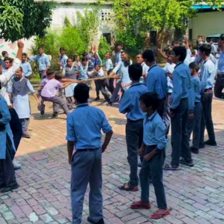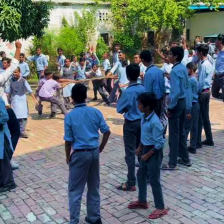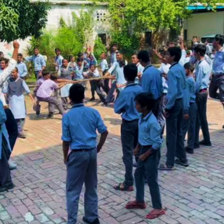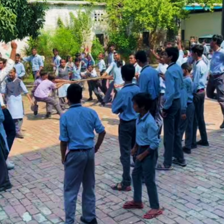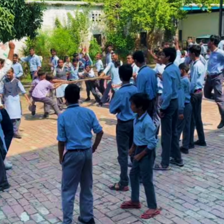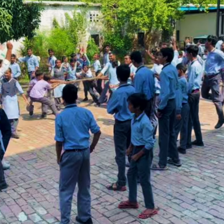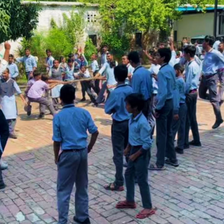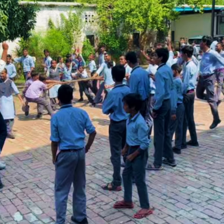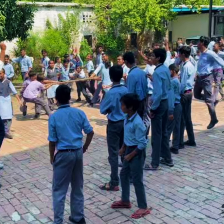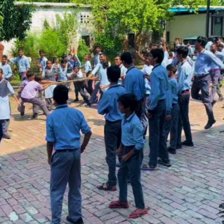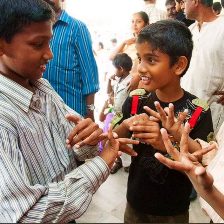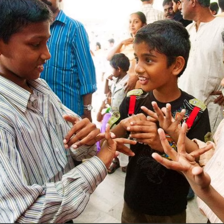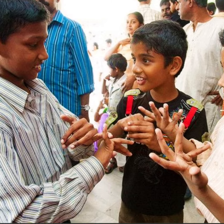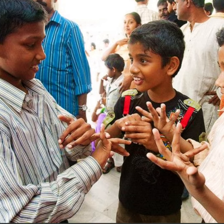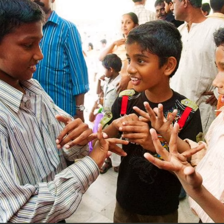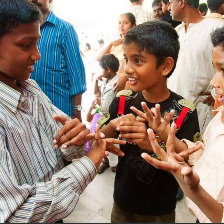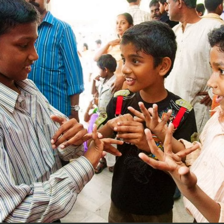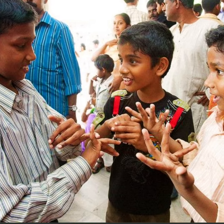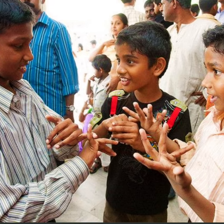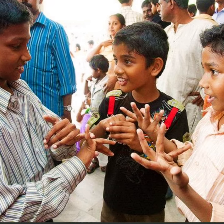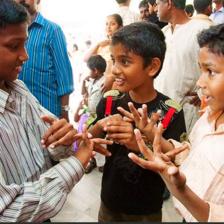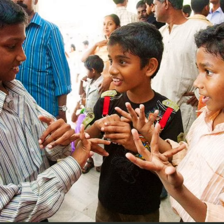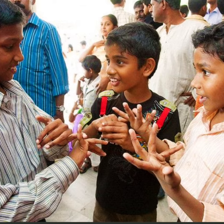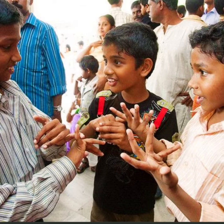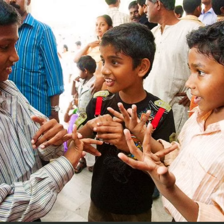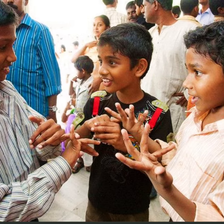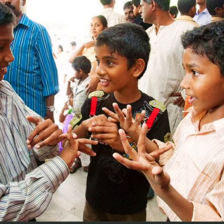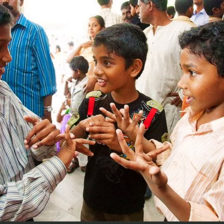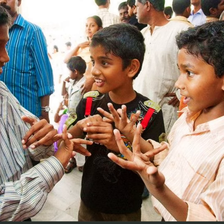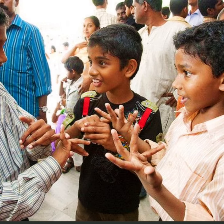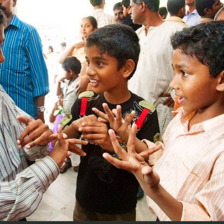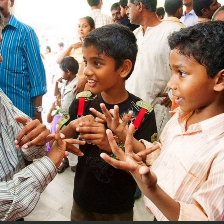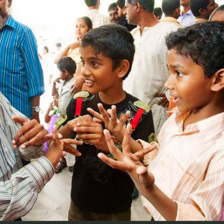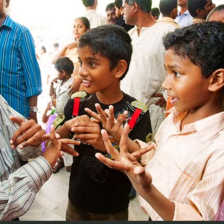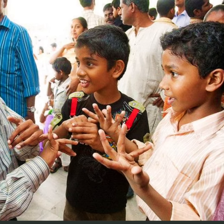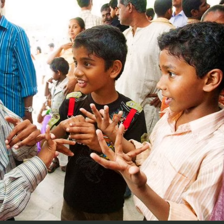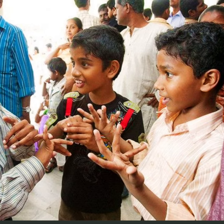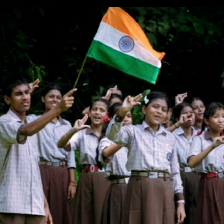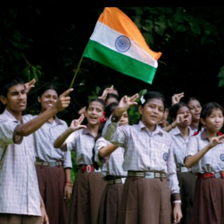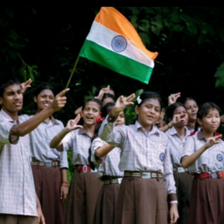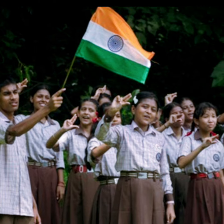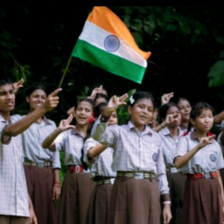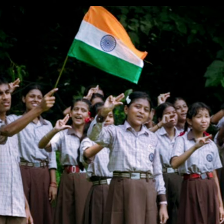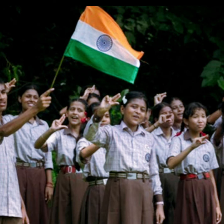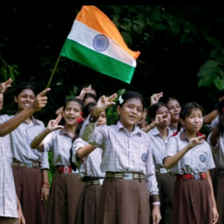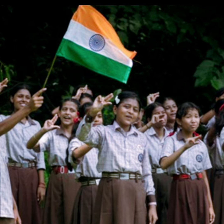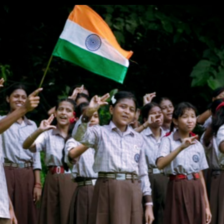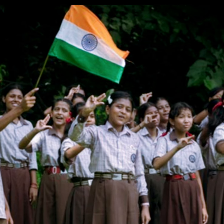স্কুল আছে। সেই স্কুলখনৰ আগেদি মই প্ৰায়ে অহা যোৱা কৰোঁ। স্কুলখনৰ আগেদি যেতিয়া আহোঁ তেতিয়া স্কুল আৰম্ভ হয়, কেতিয়াবা